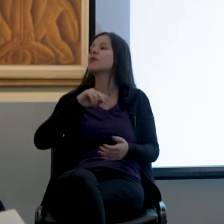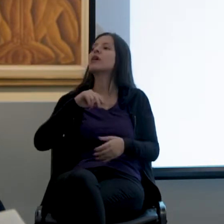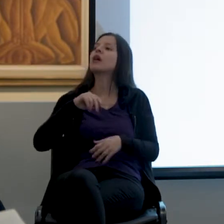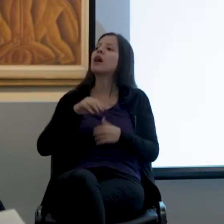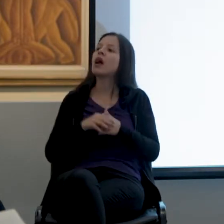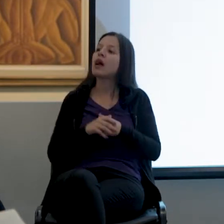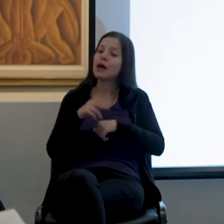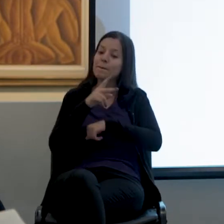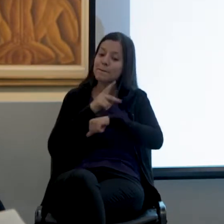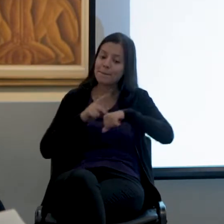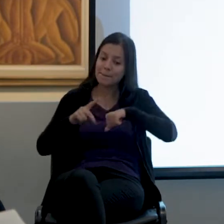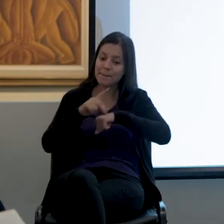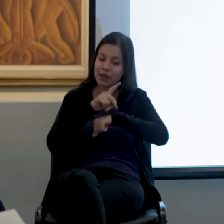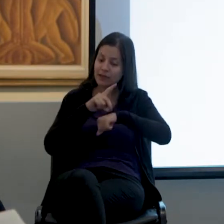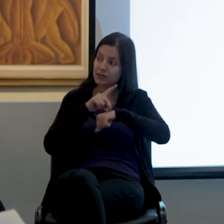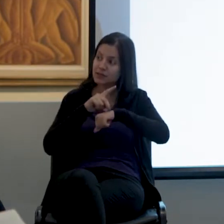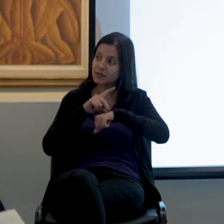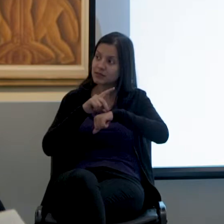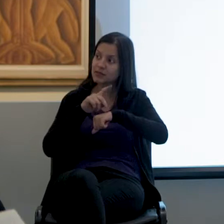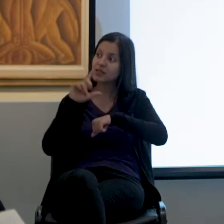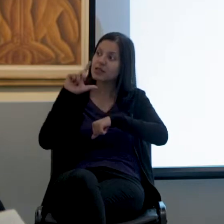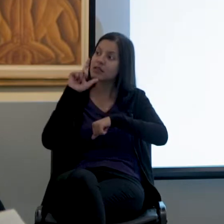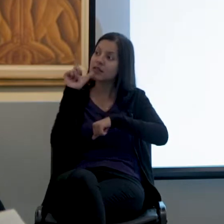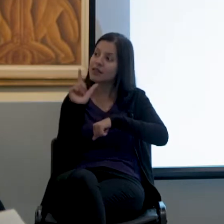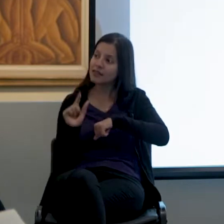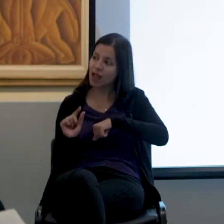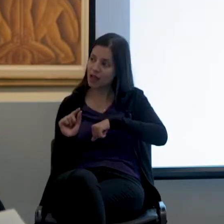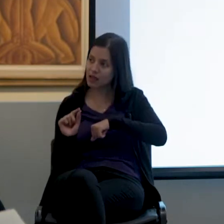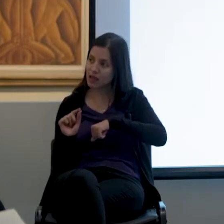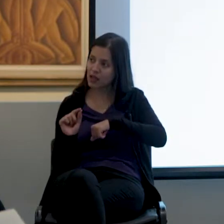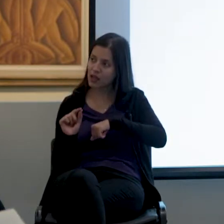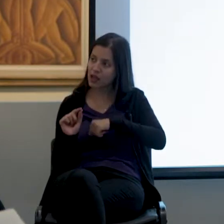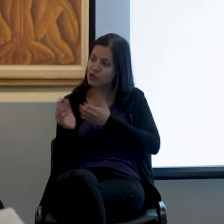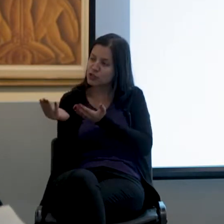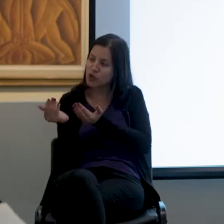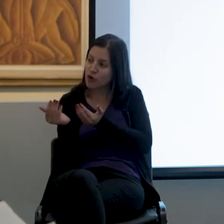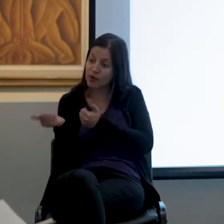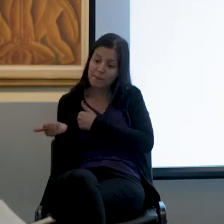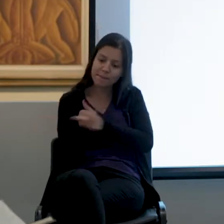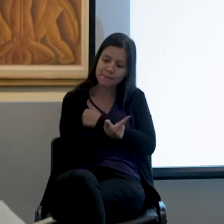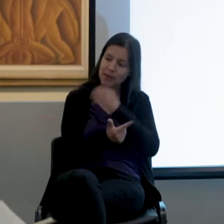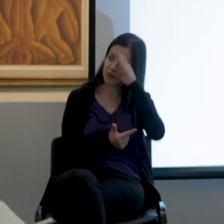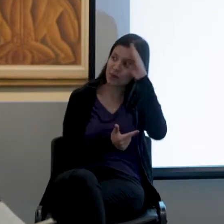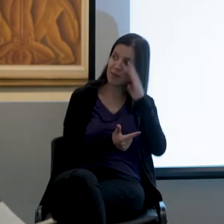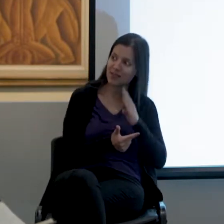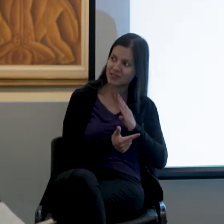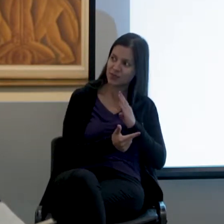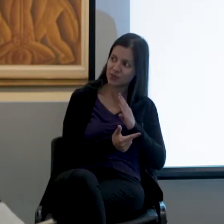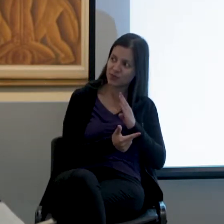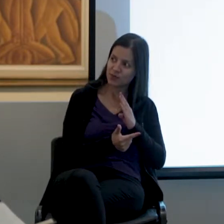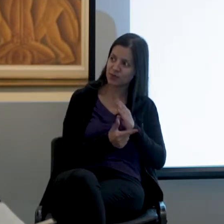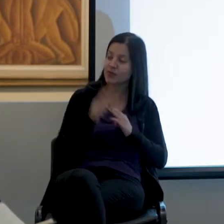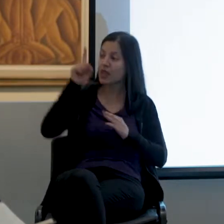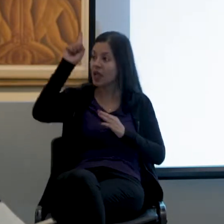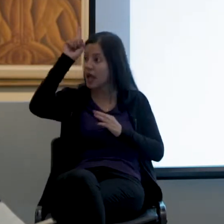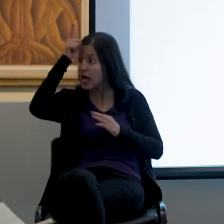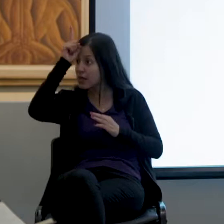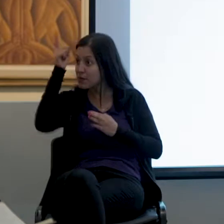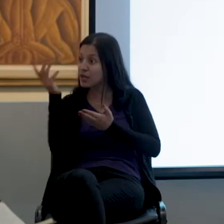nação, a Itália é mais nova que o Brasil, e a Alemanha